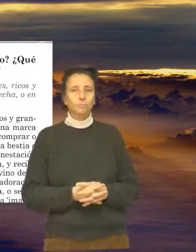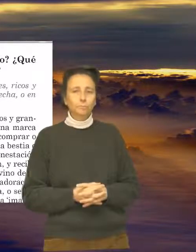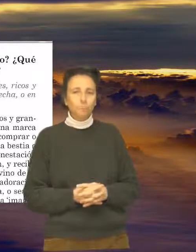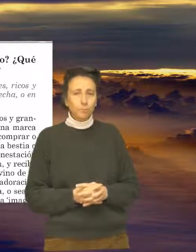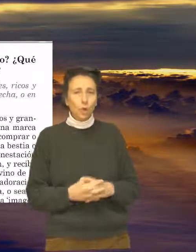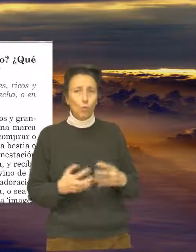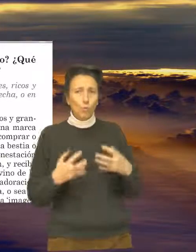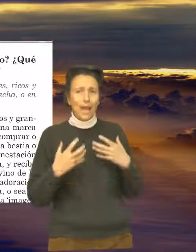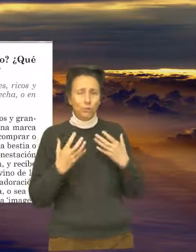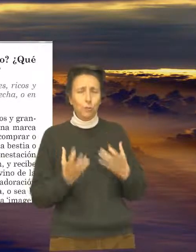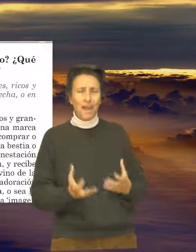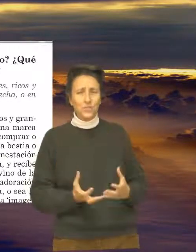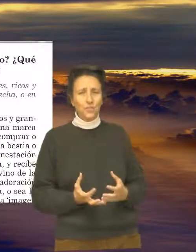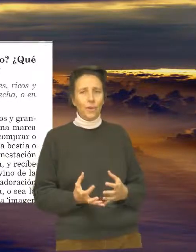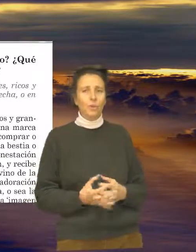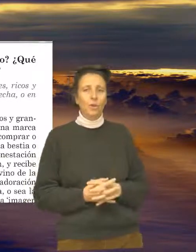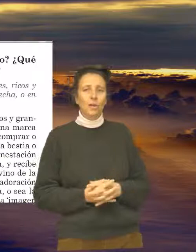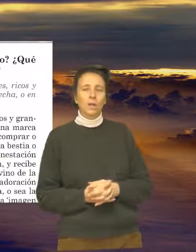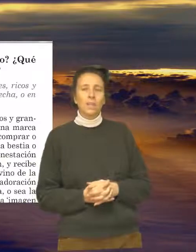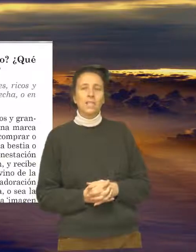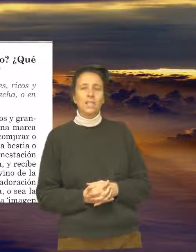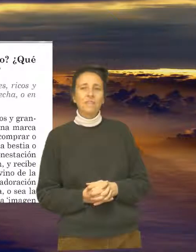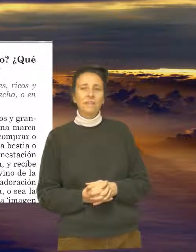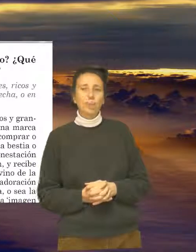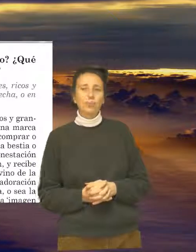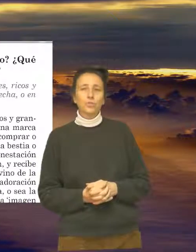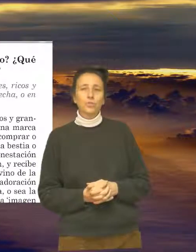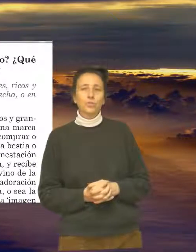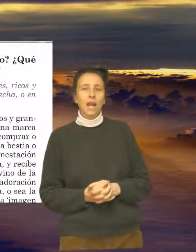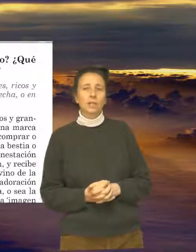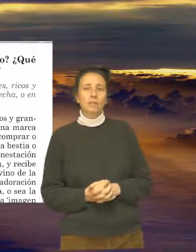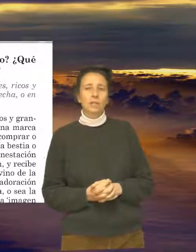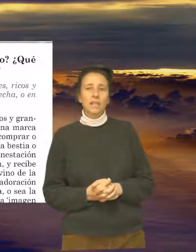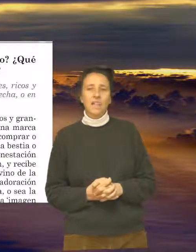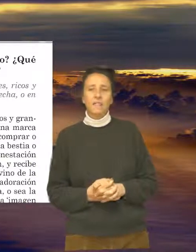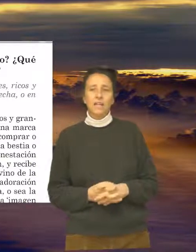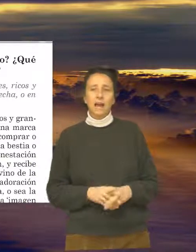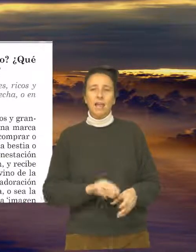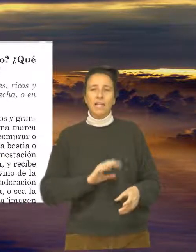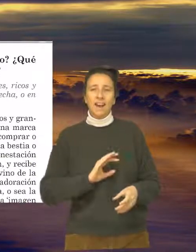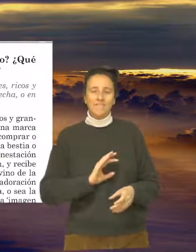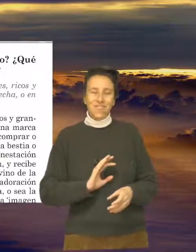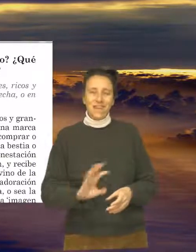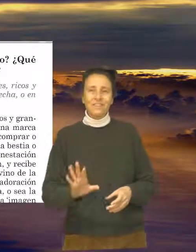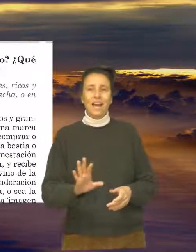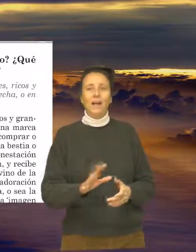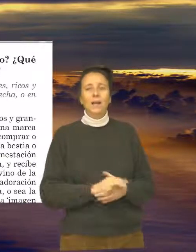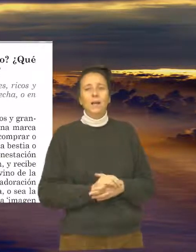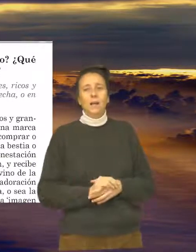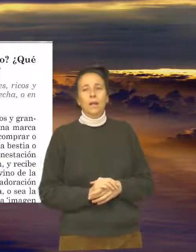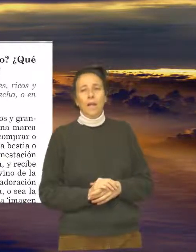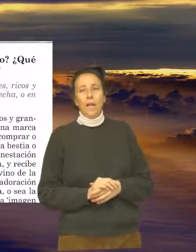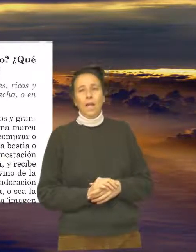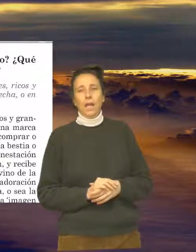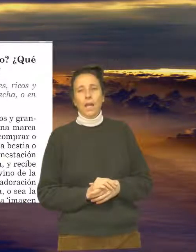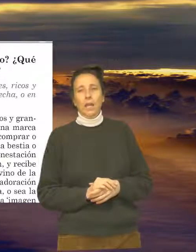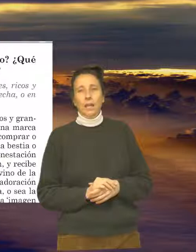Dios, como un acto blasfemo y de abierta oposición a la autoridad divina y